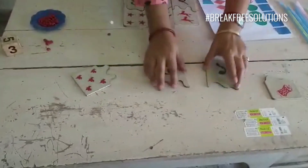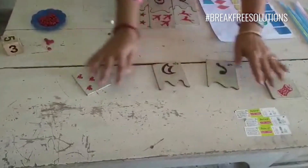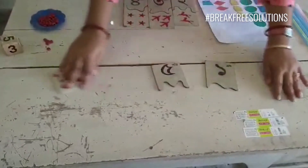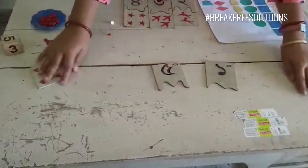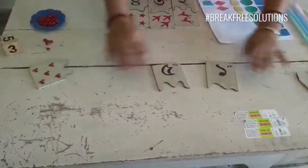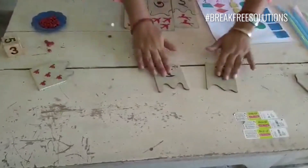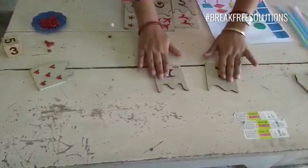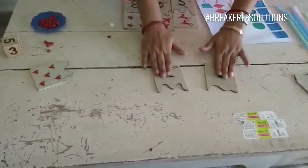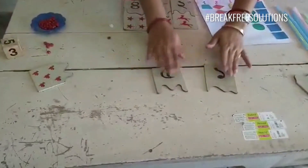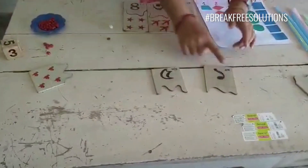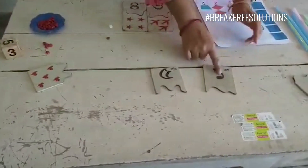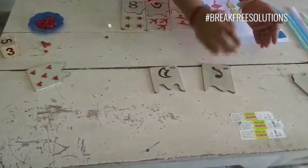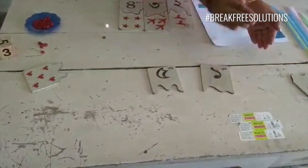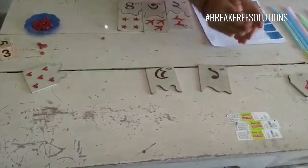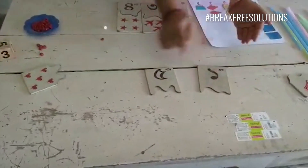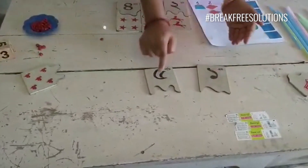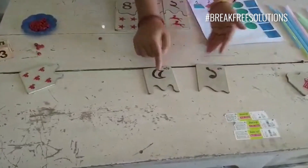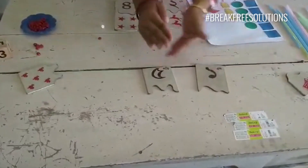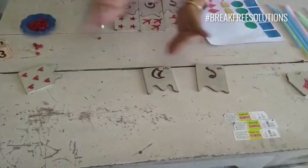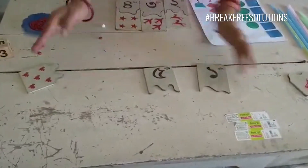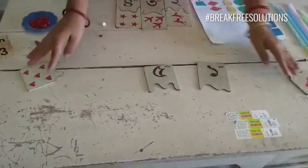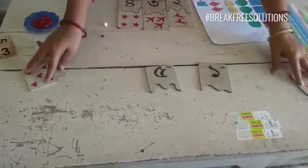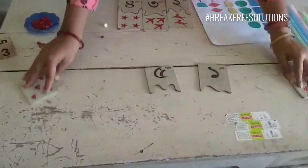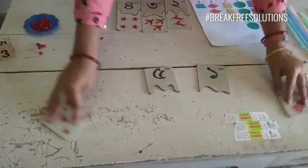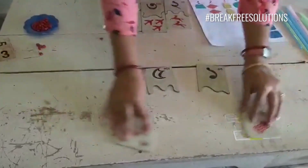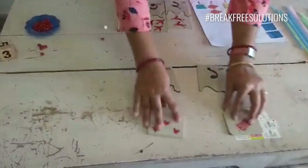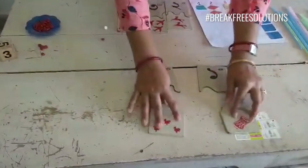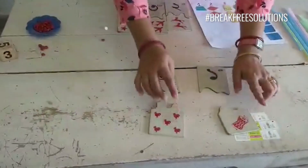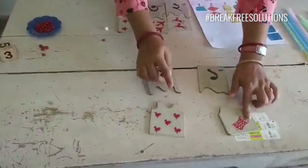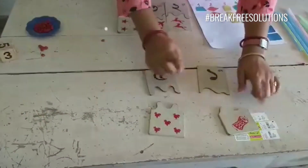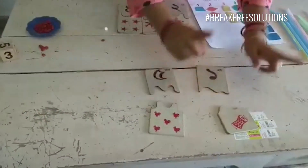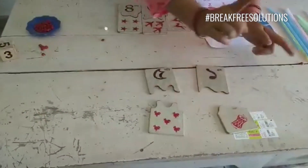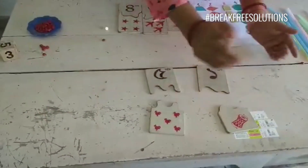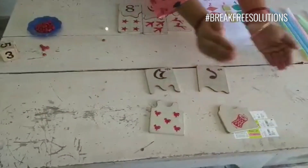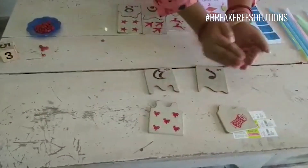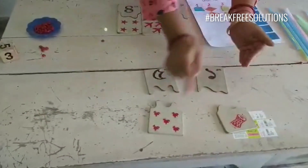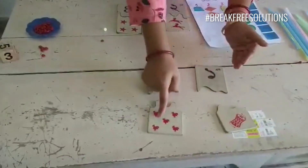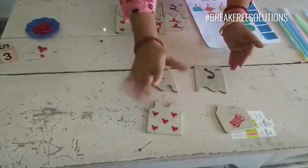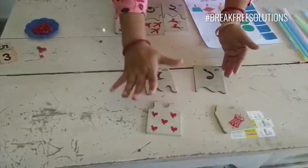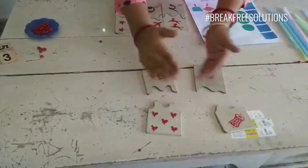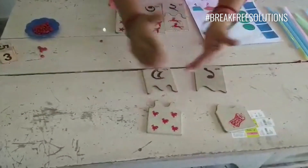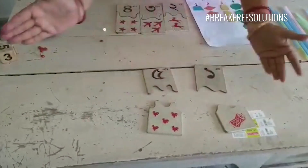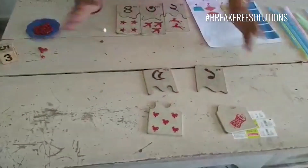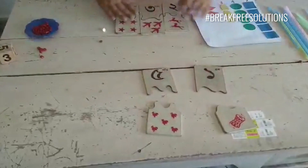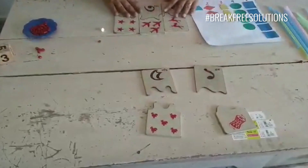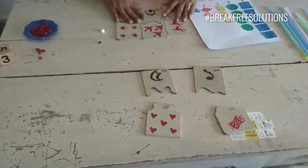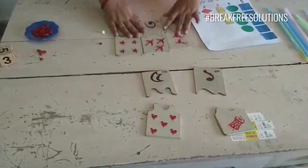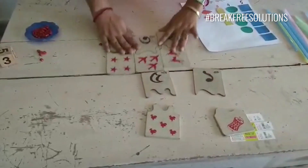ছোট। এইভাবে 1 ছোট 5 বড়, 1 ছোট 5 বড়, এইভাবে